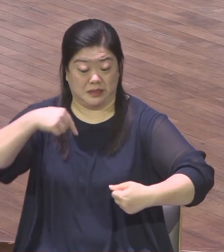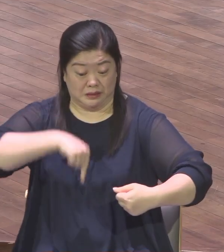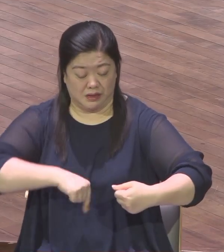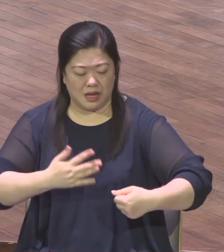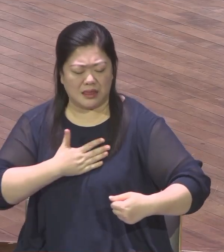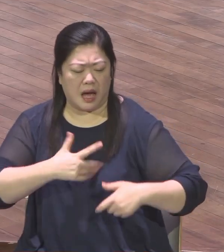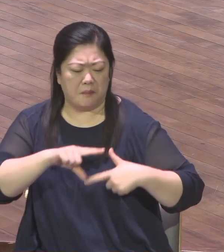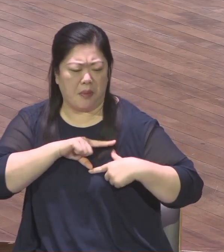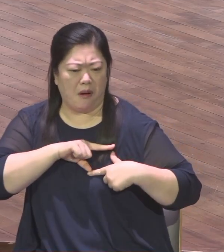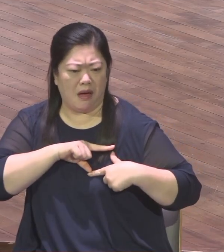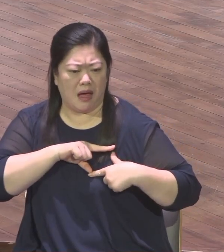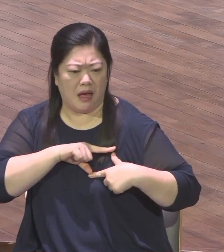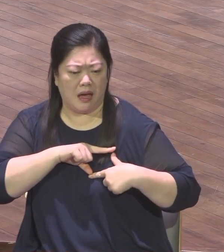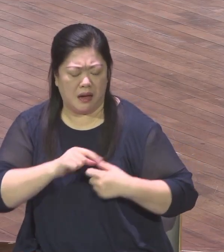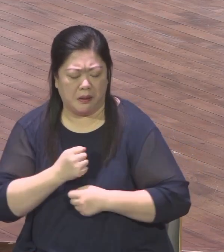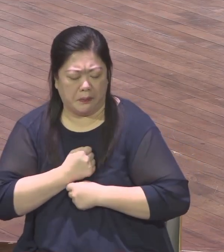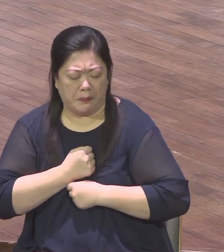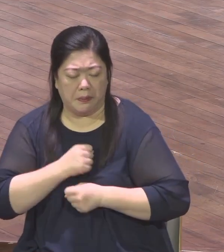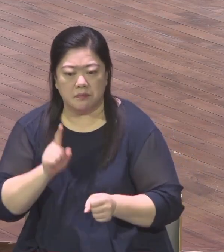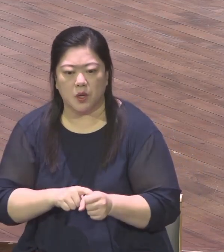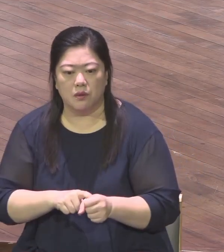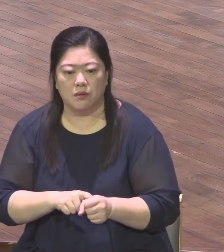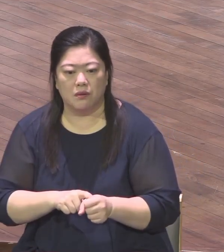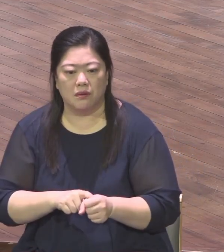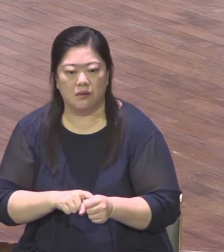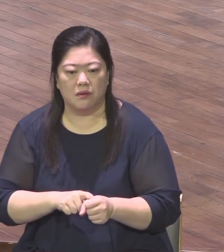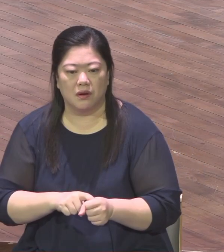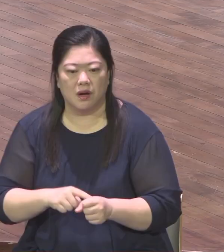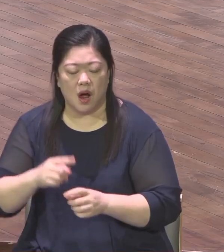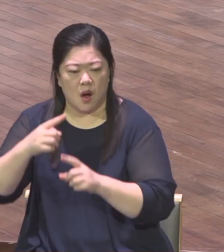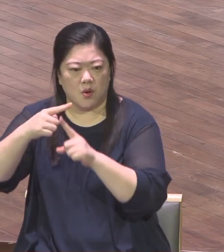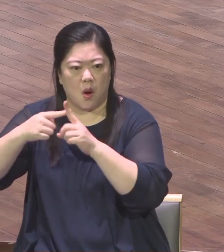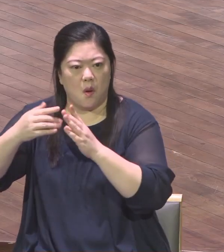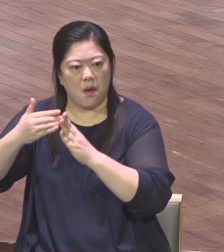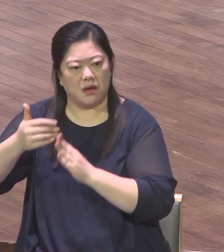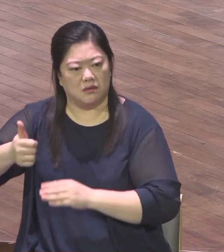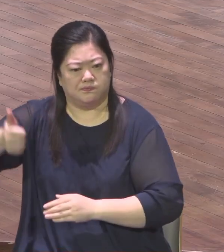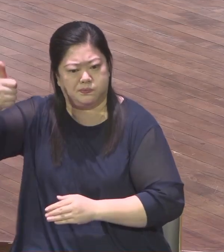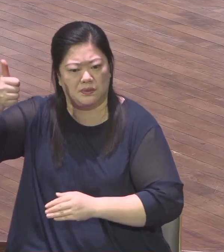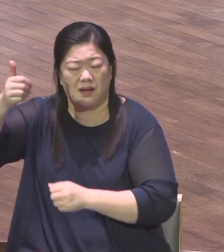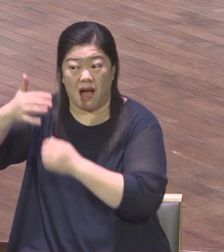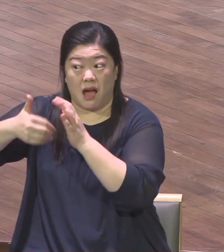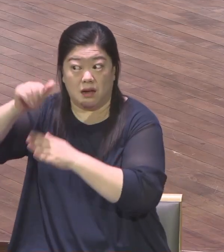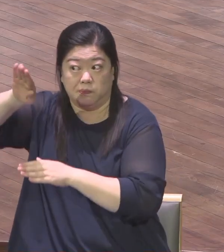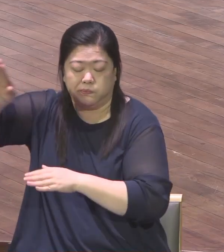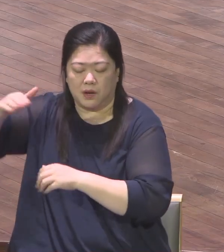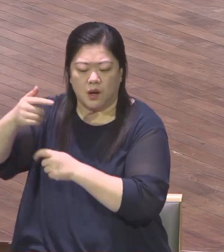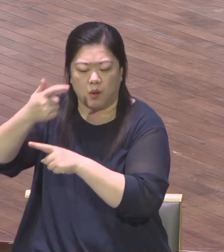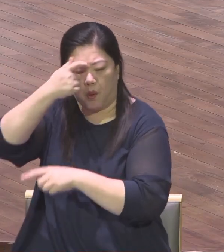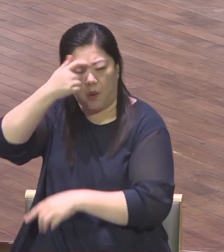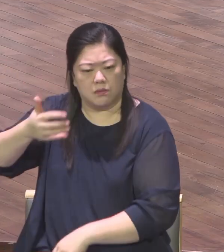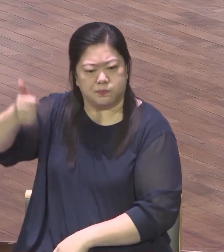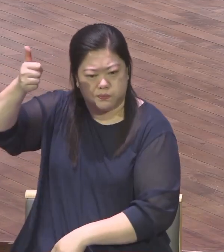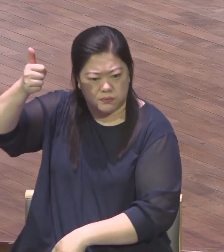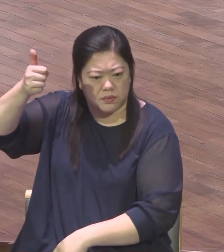비성경적 교리를 만들어 가지고 교인들에게 강요했습니다. 어디까지